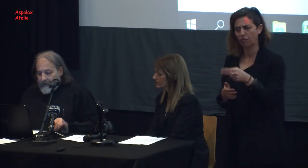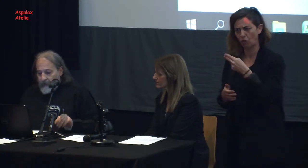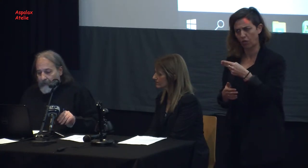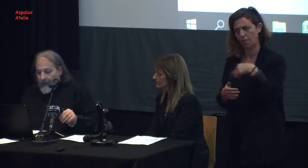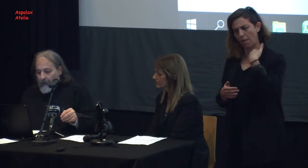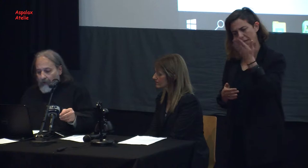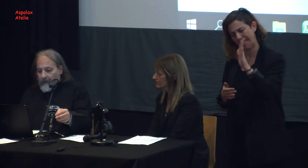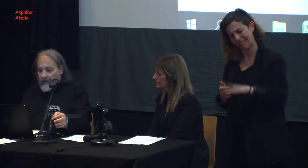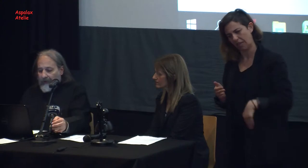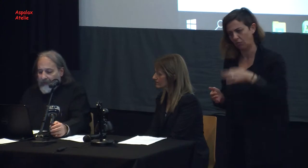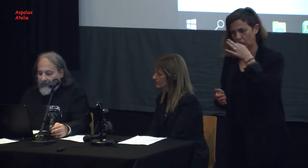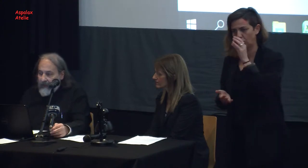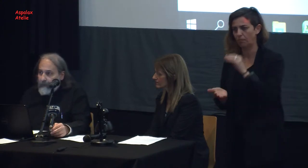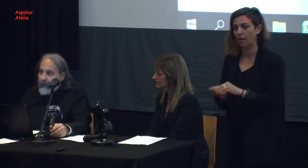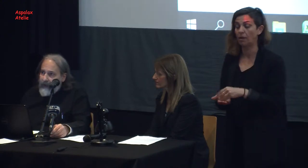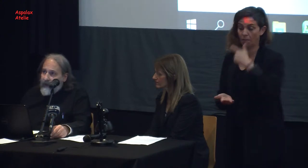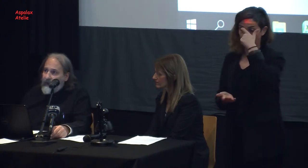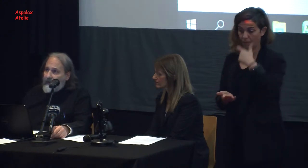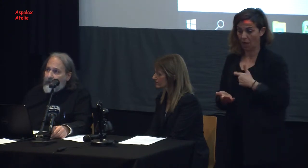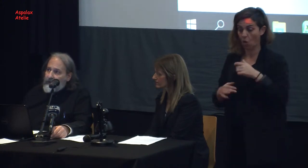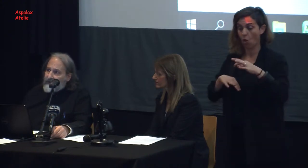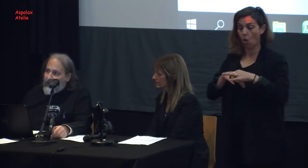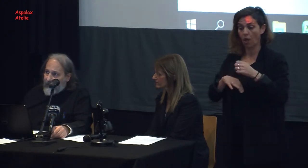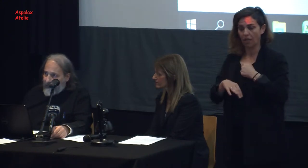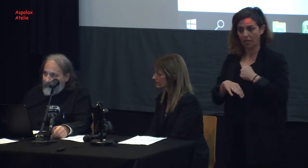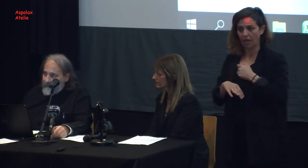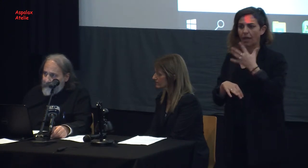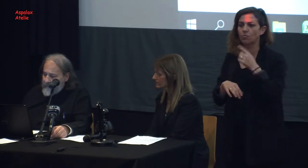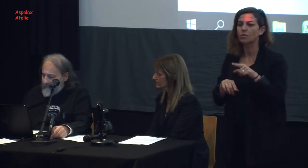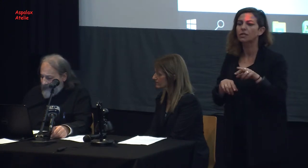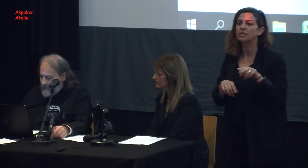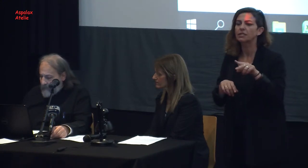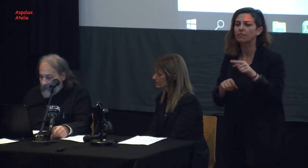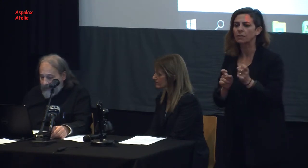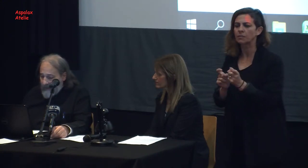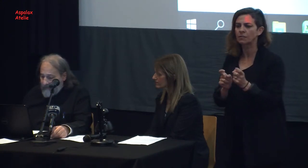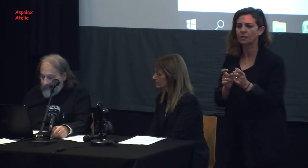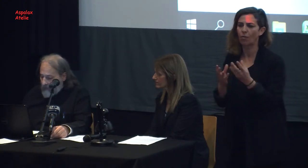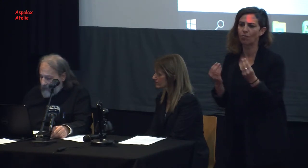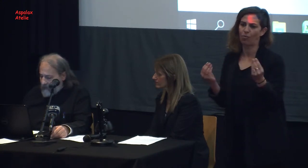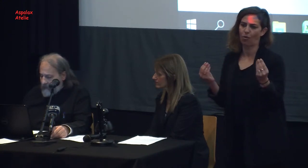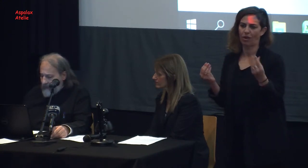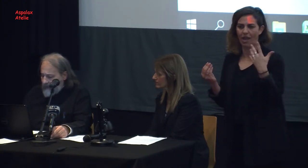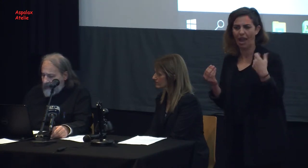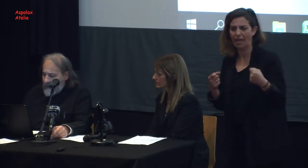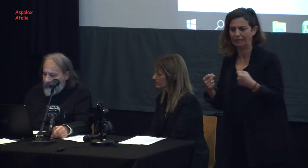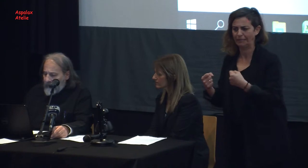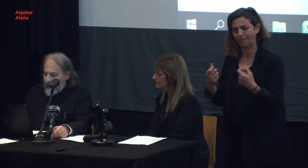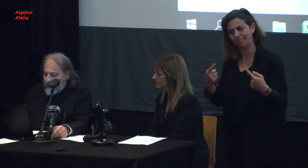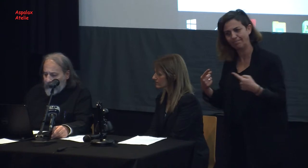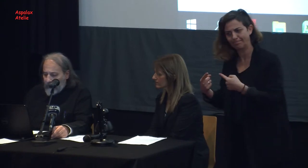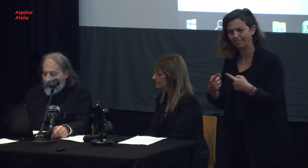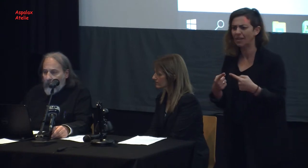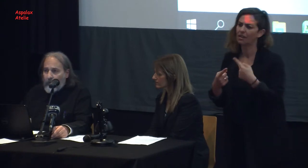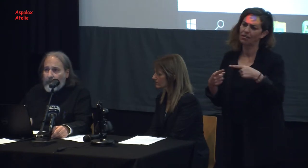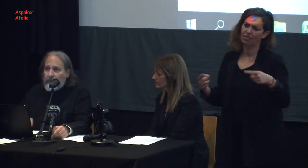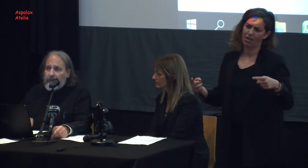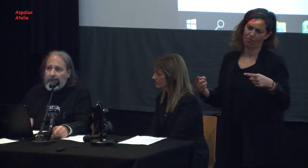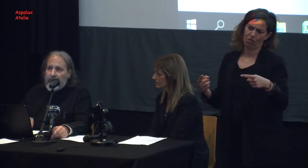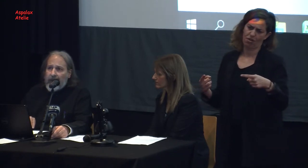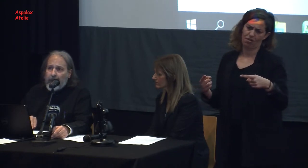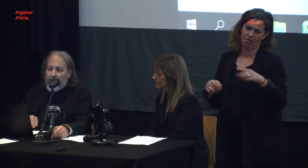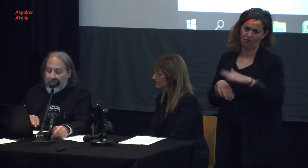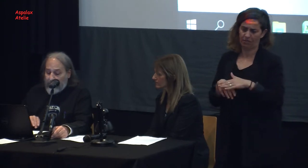Η σύζυγός μου και εγώ ήμασταν ένα πολύ εκρηκτικό ζευγάρι. Για πολλούς και διάφορους λόγους, εγώ θα αναφέρω τον δικό